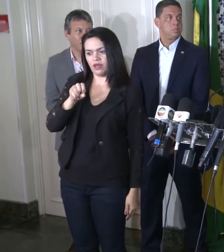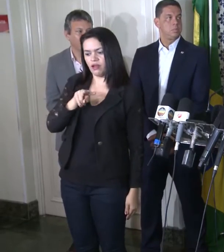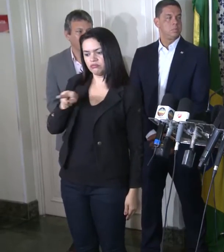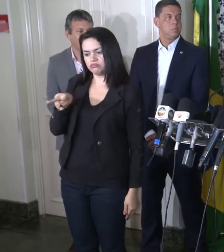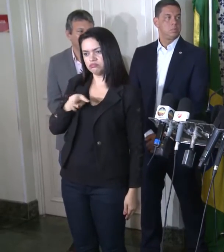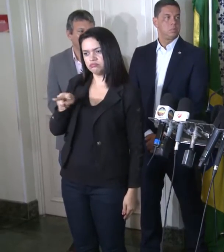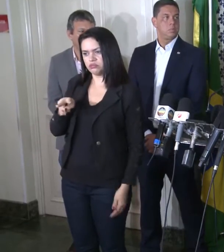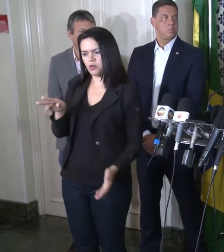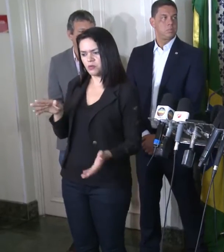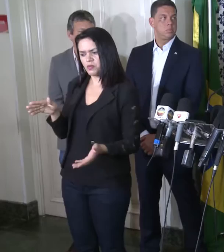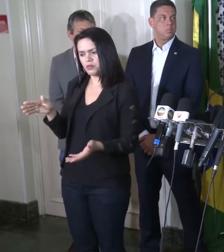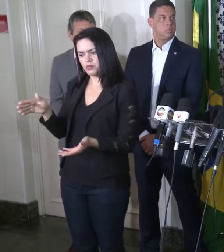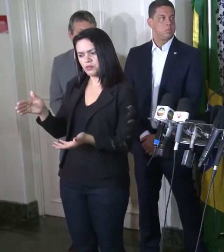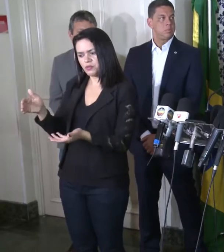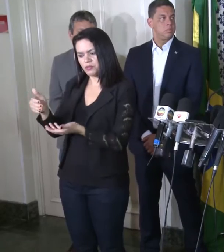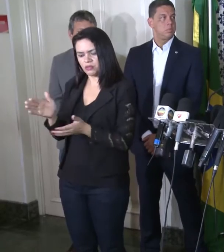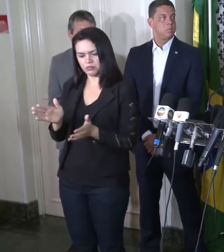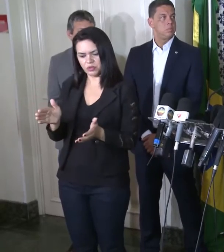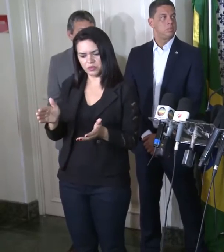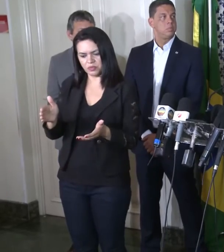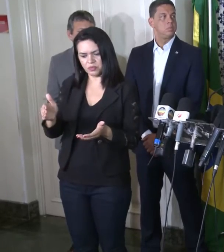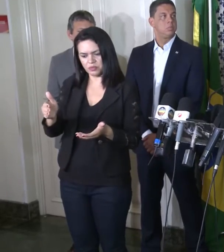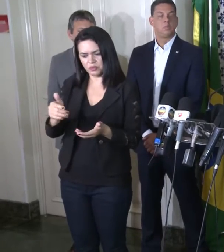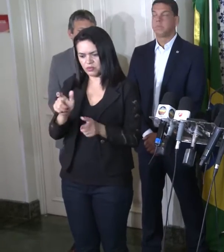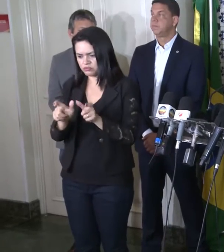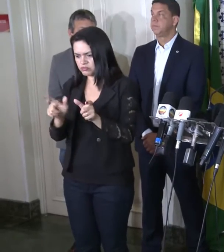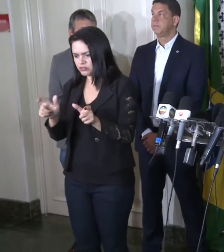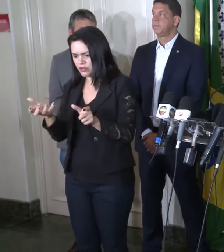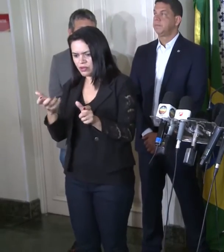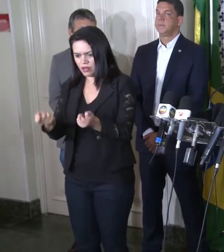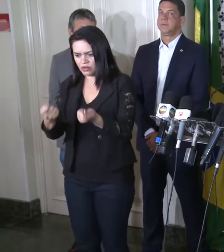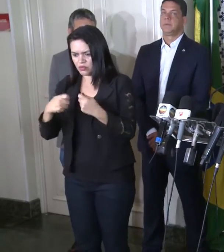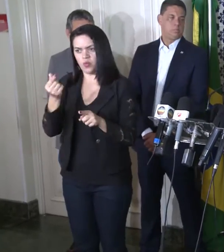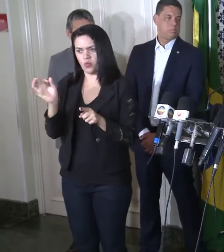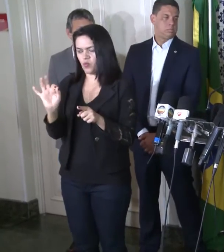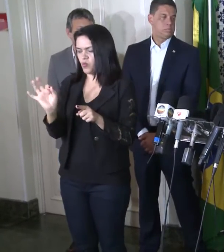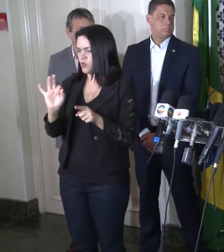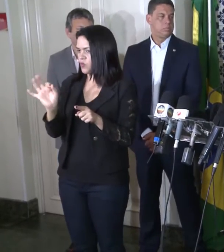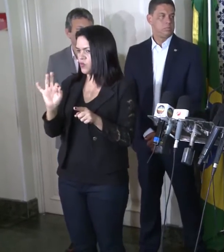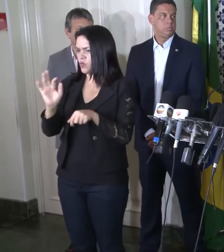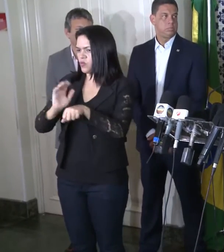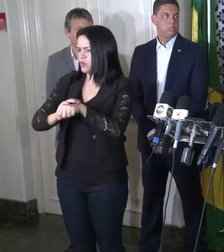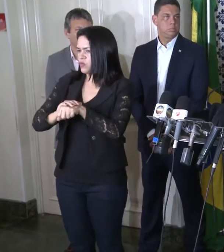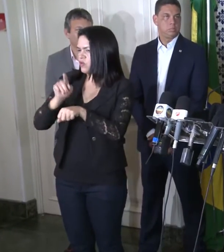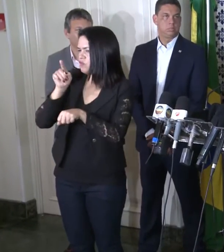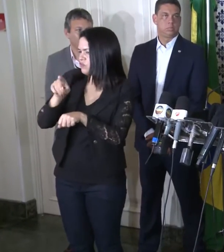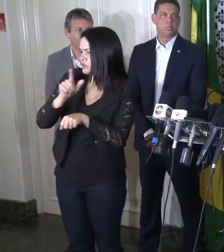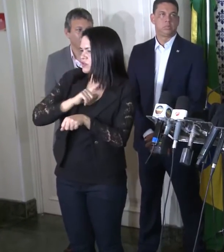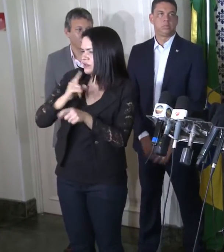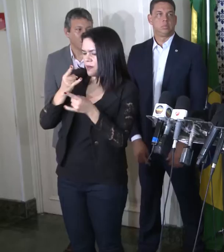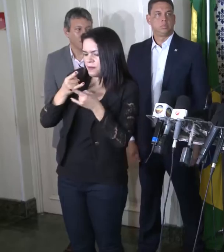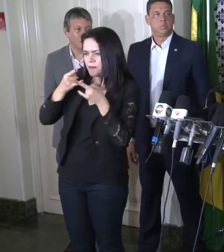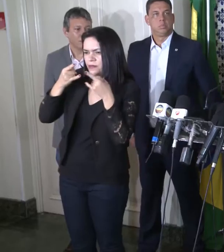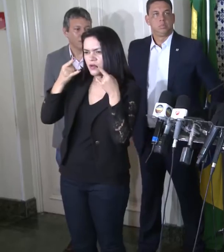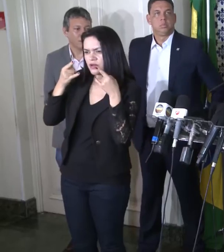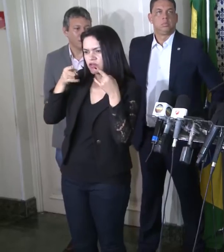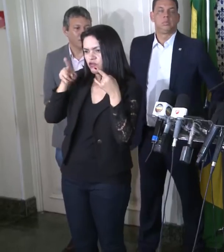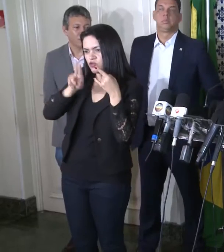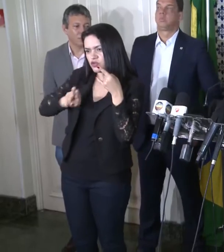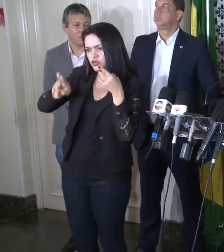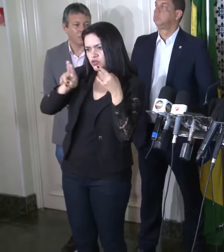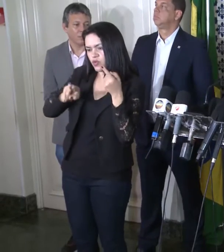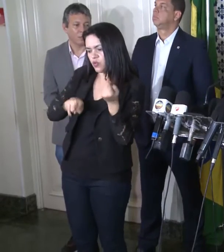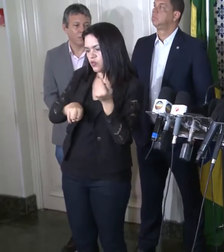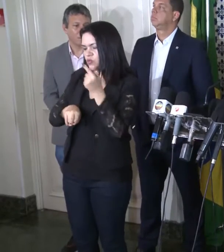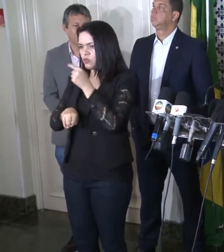de doação àquelas pessoas que quisessem doar algo ao hospital universitário. Aquela máscara que você usa, ela pode servir para quem